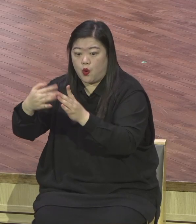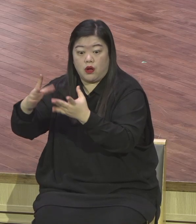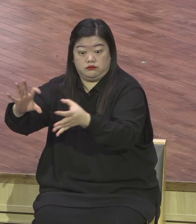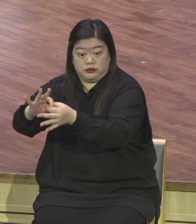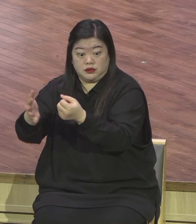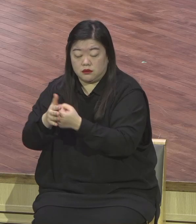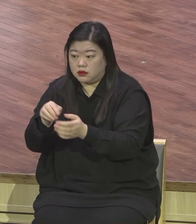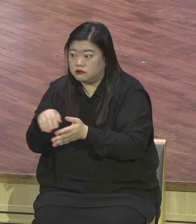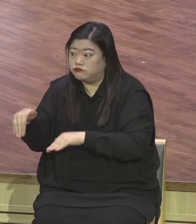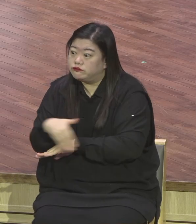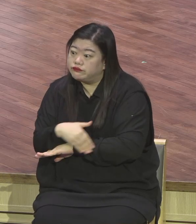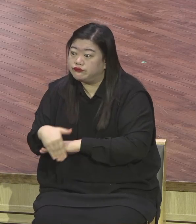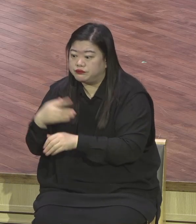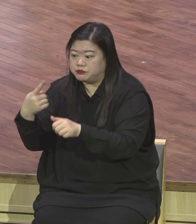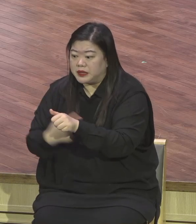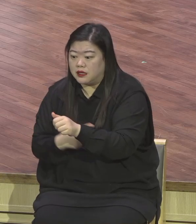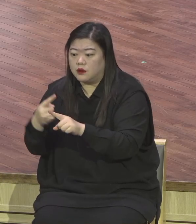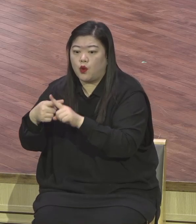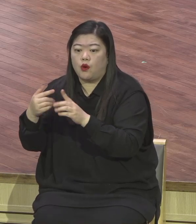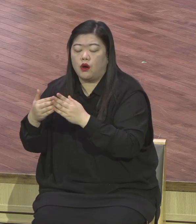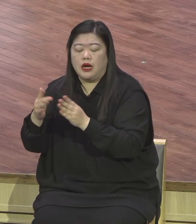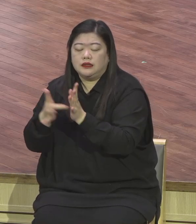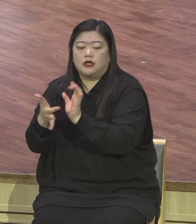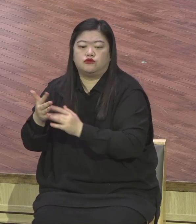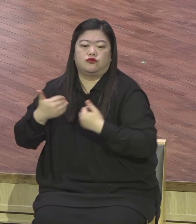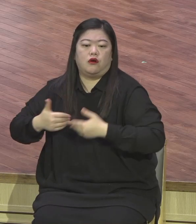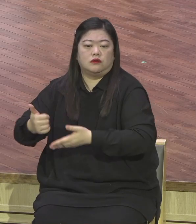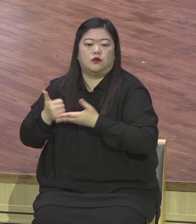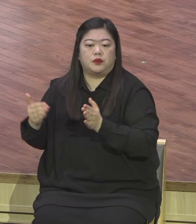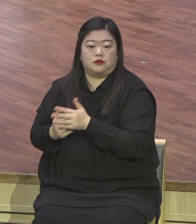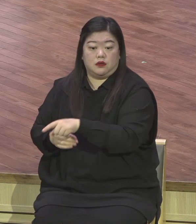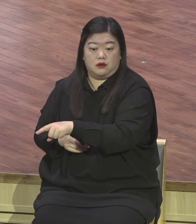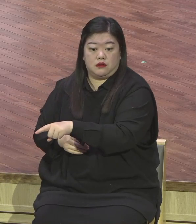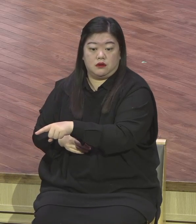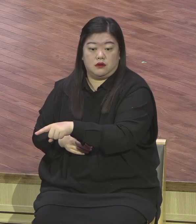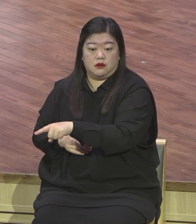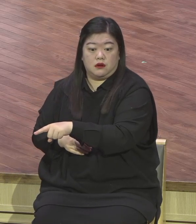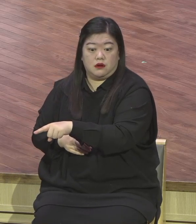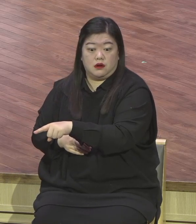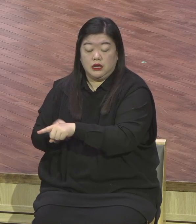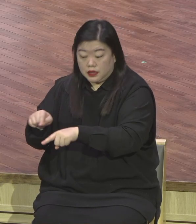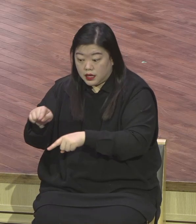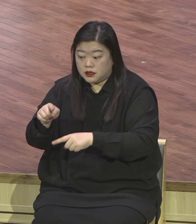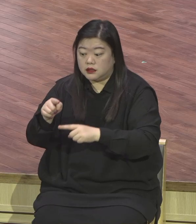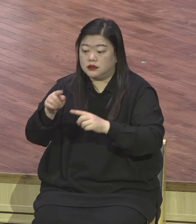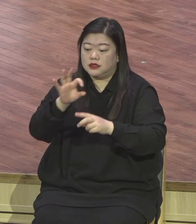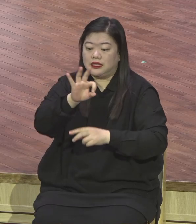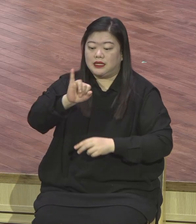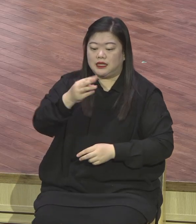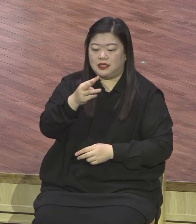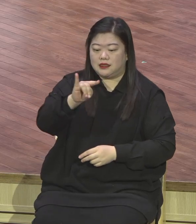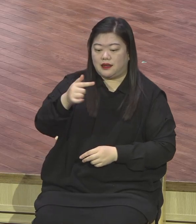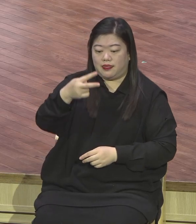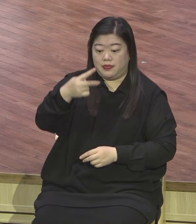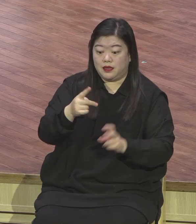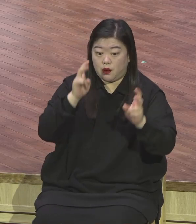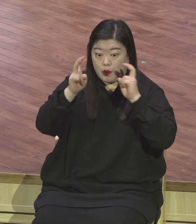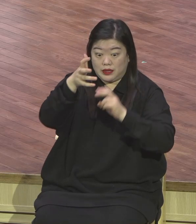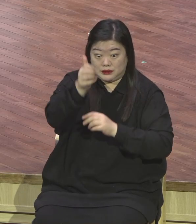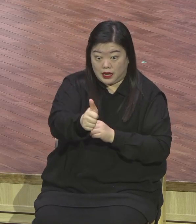지금 나가면 너는 끝이다. 교회 가지마. 다시 들어올 생각하지마. 집에.